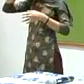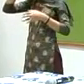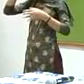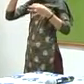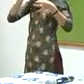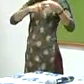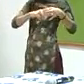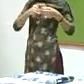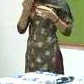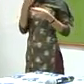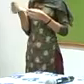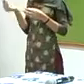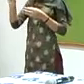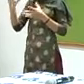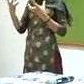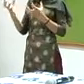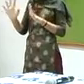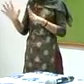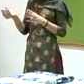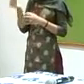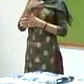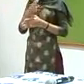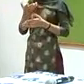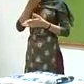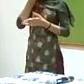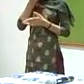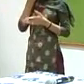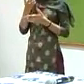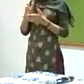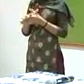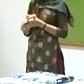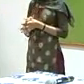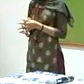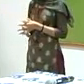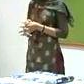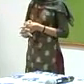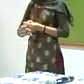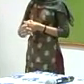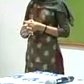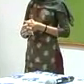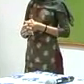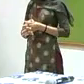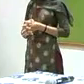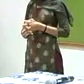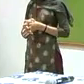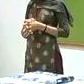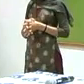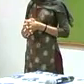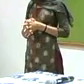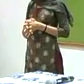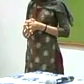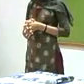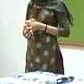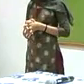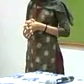को कोई अपना कमेंट करना है, क्योंकि अगर हम उसको थोड़ा सा उसमें स्टैंडर्ड तरीके से लेंगे तो